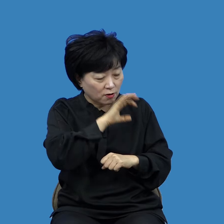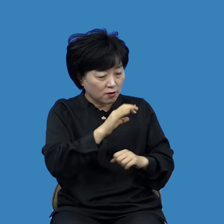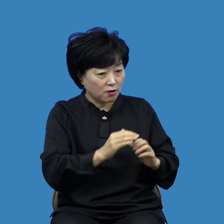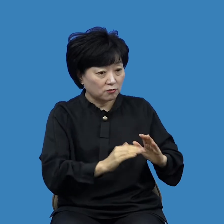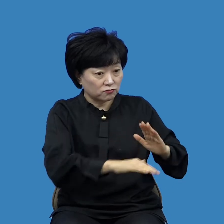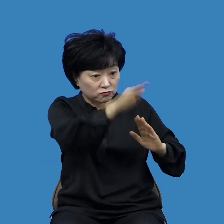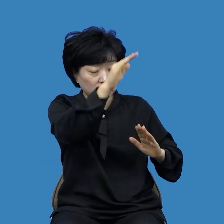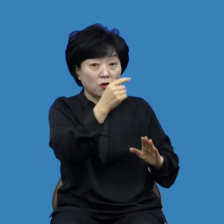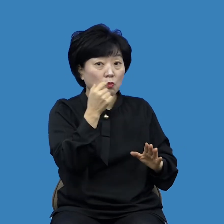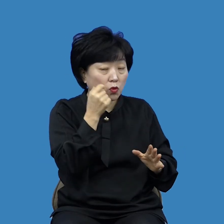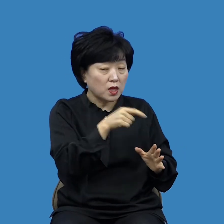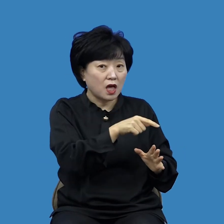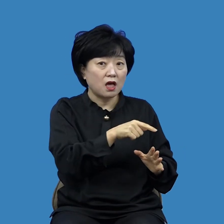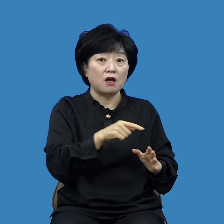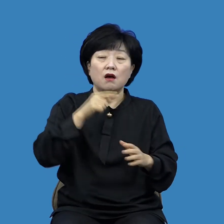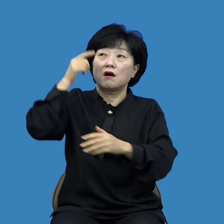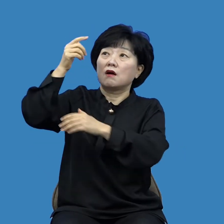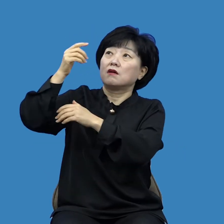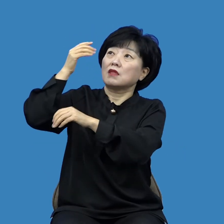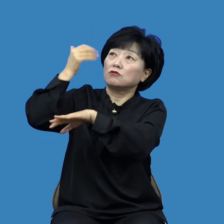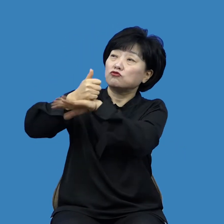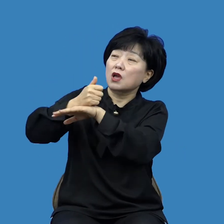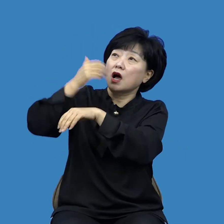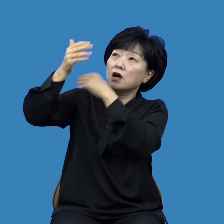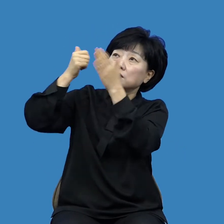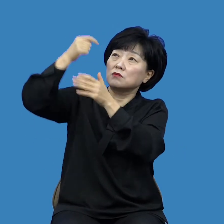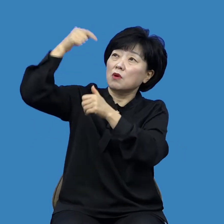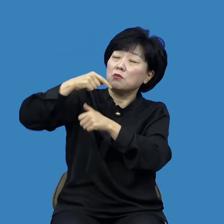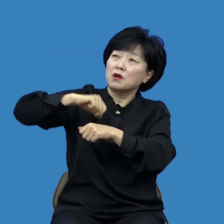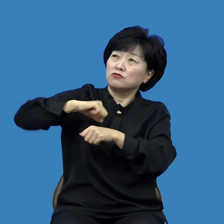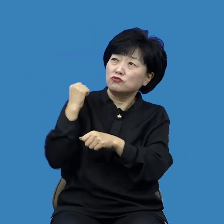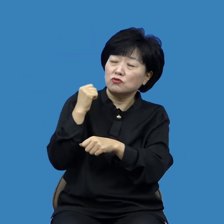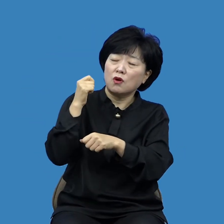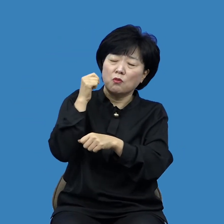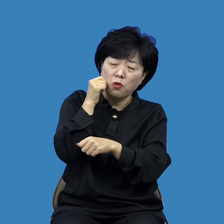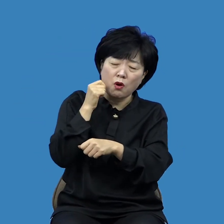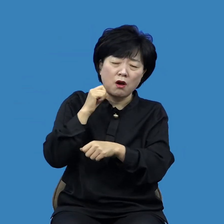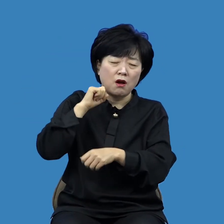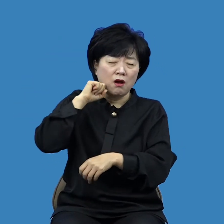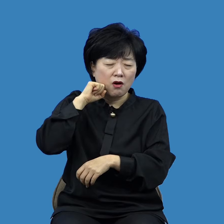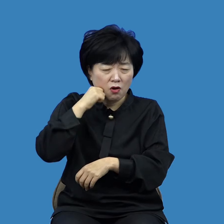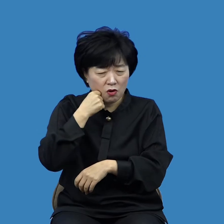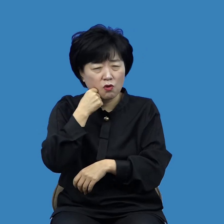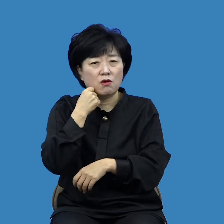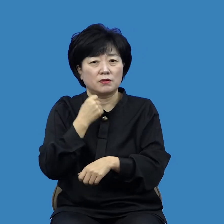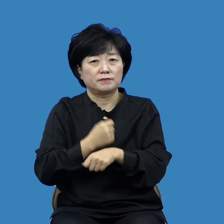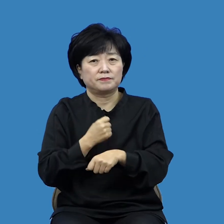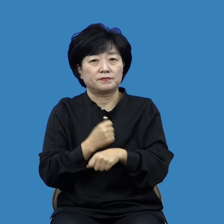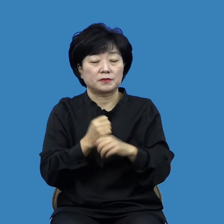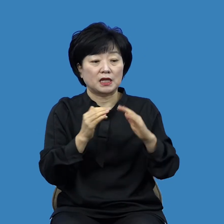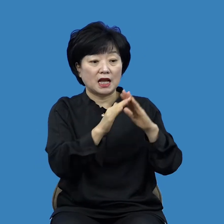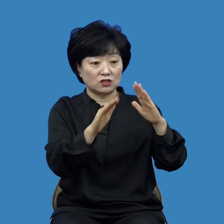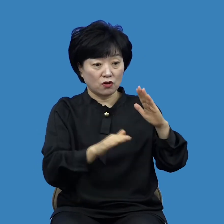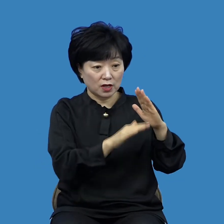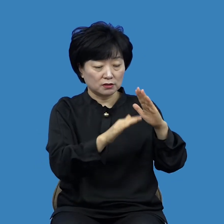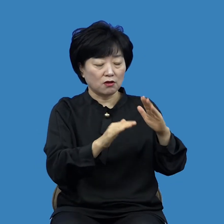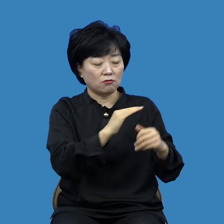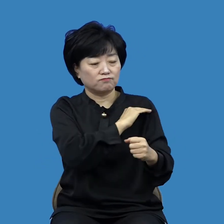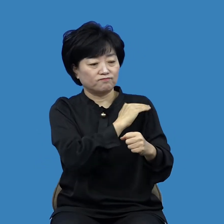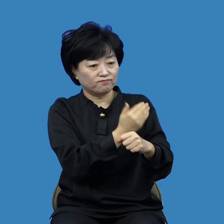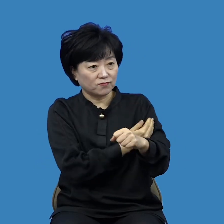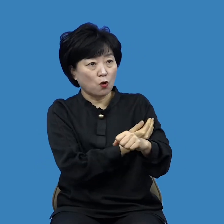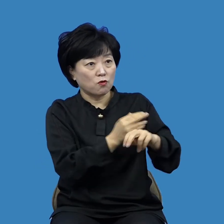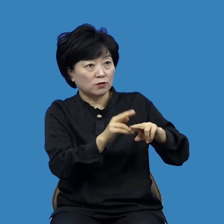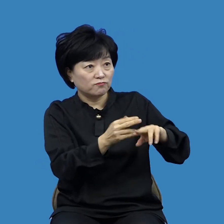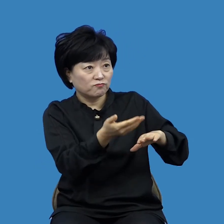않은 사람들은 나중에 하나님을 믿고 나서 순종이라고 하는 걸 할 때 너무너무 어려운 거죠. 그런데 가정 가운데 권위에게